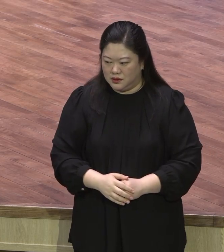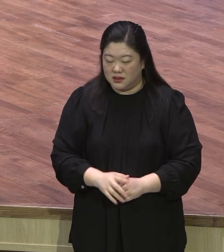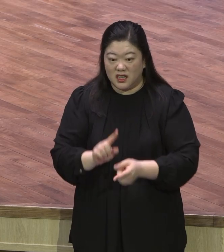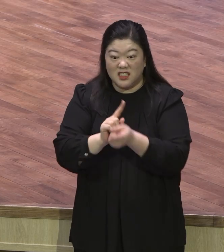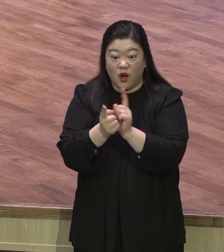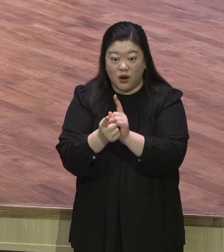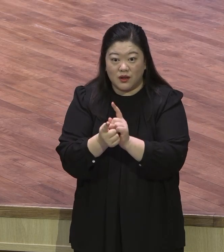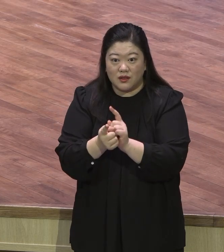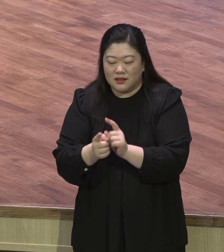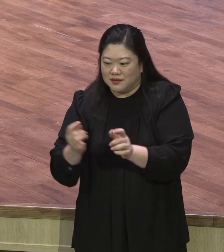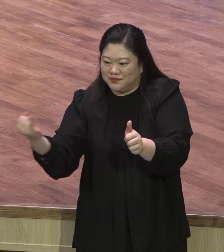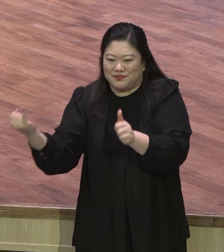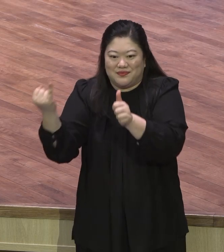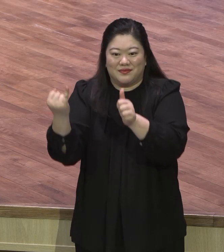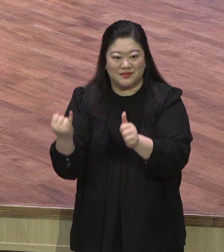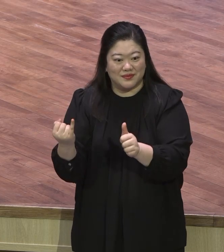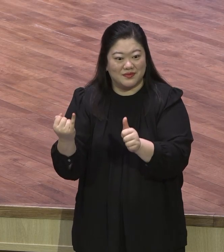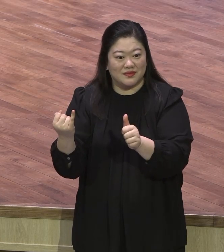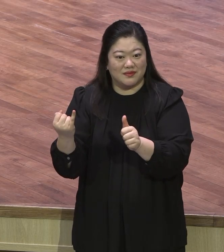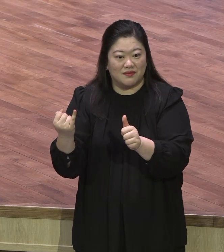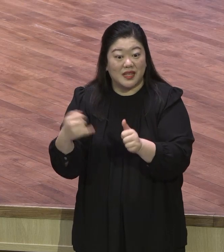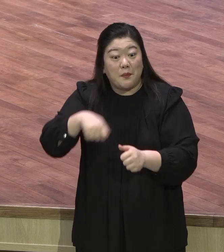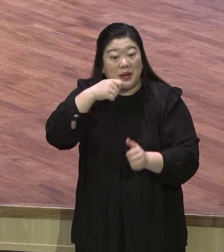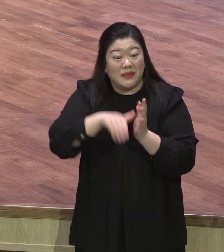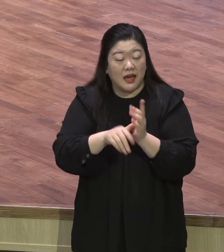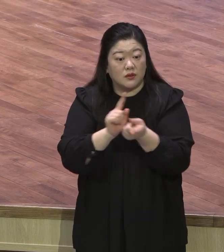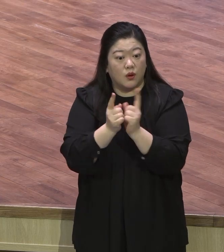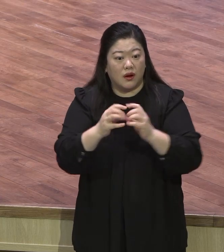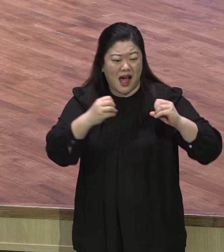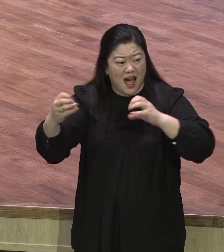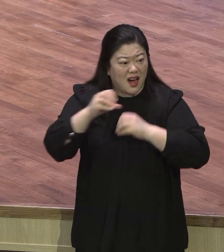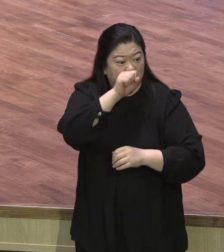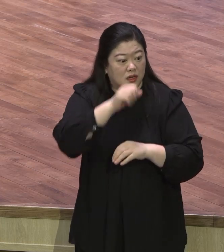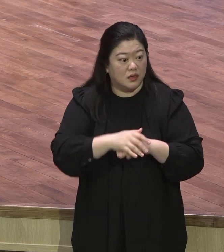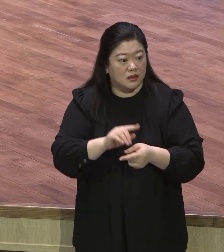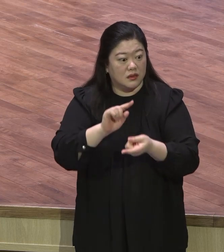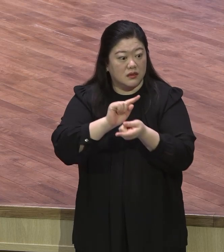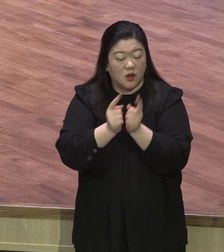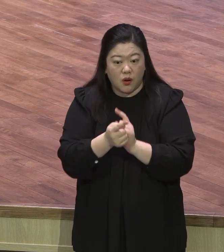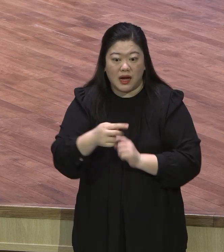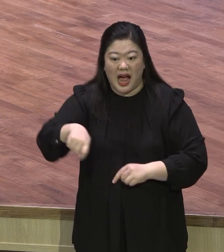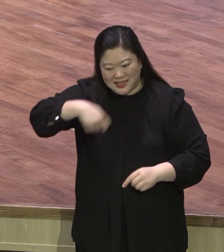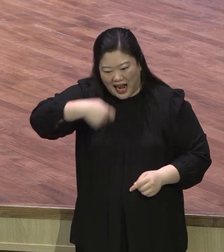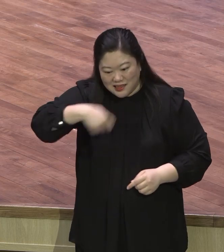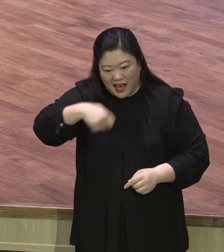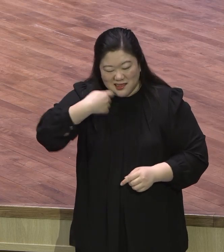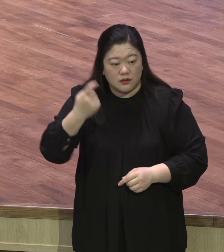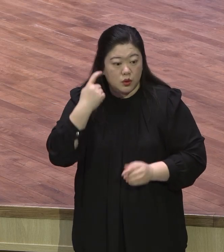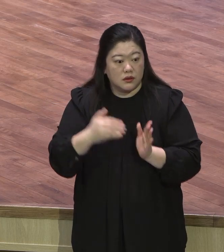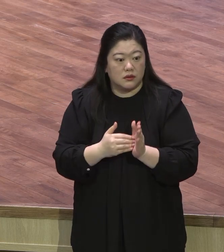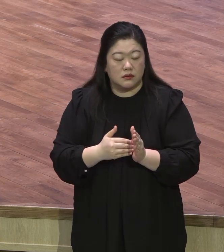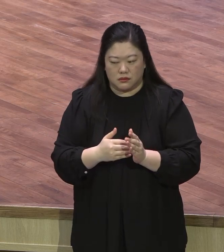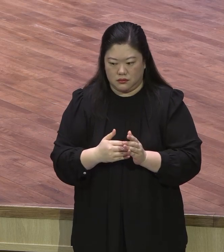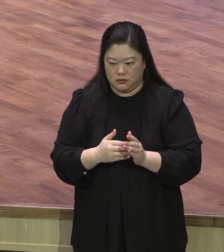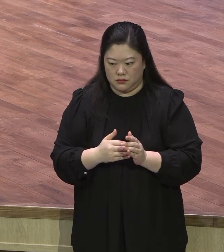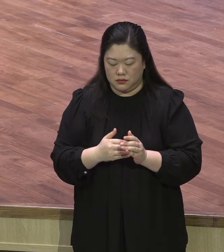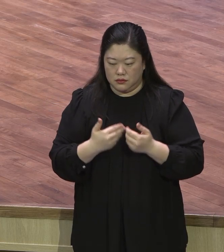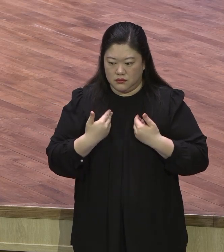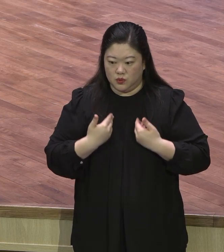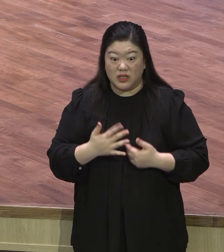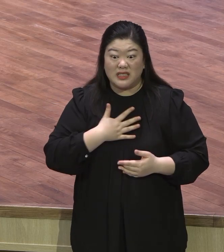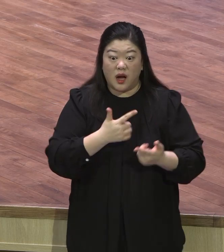한 30명이 앉았는데 다가다다다다다. 야 난 처음 봤거든요. 우리는 기독교란 말까지 밥